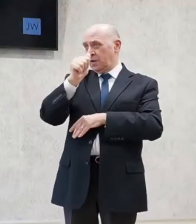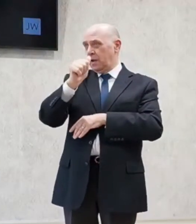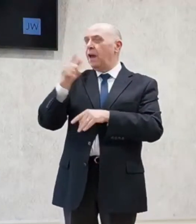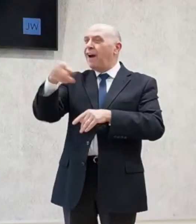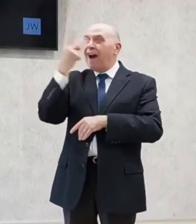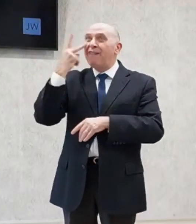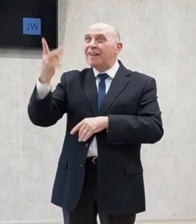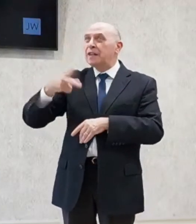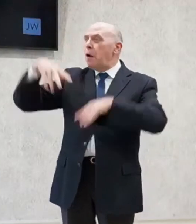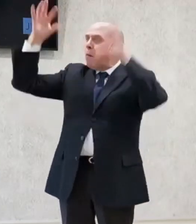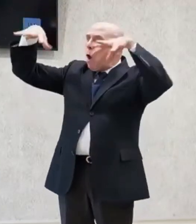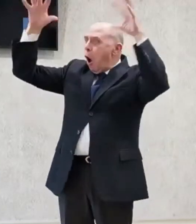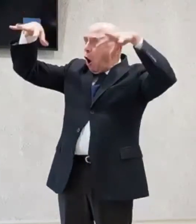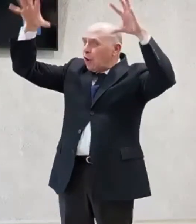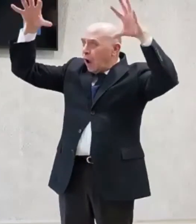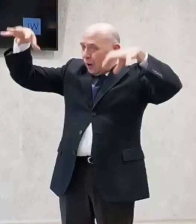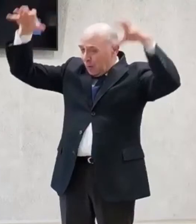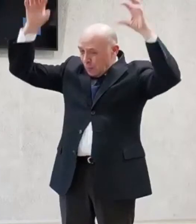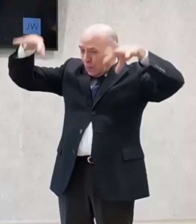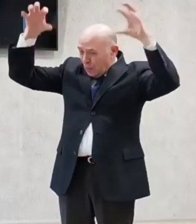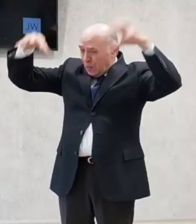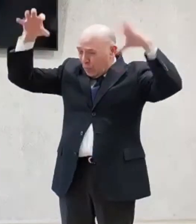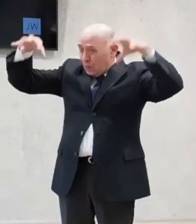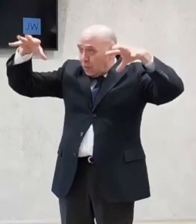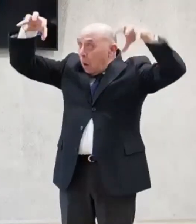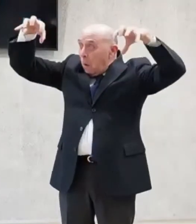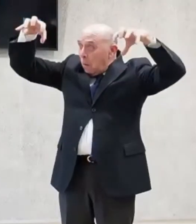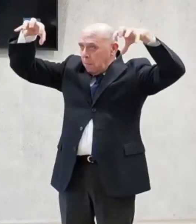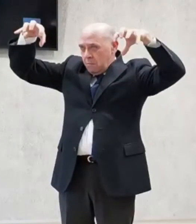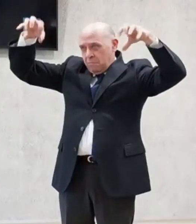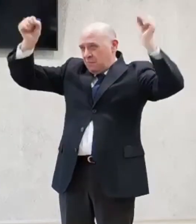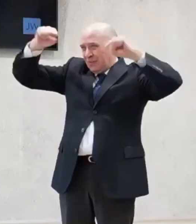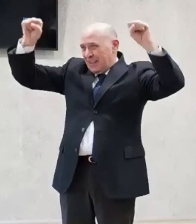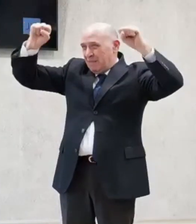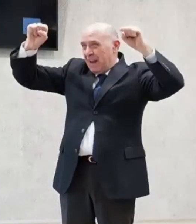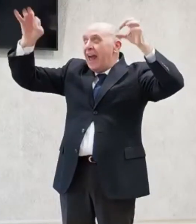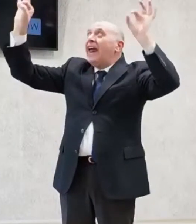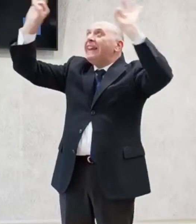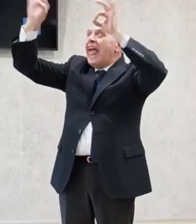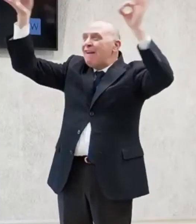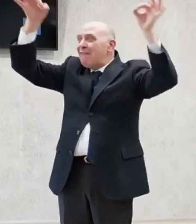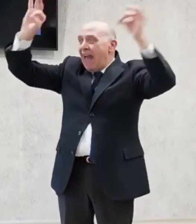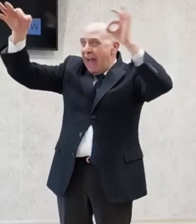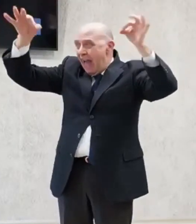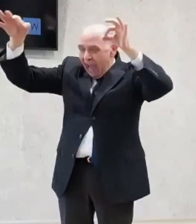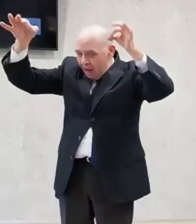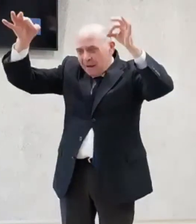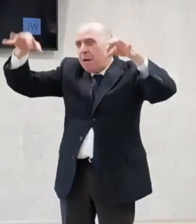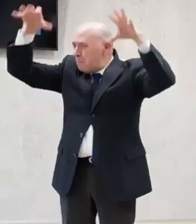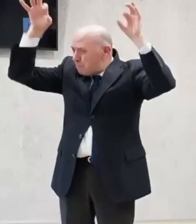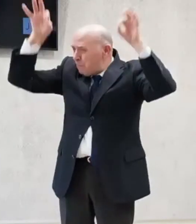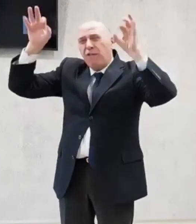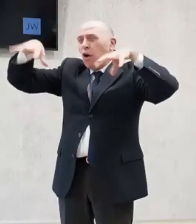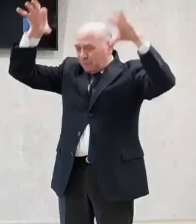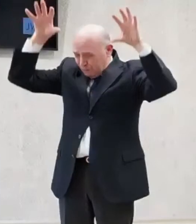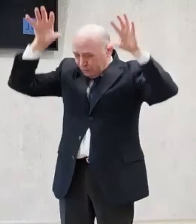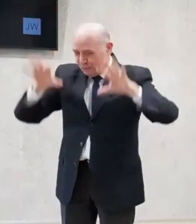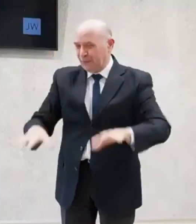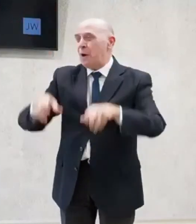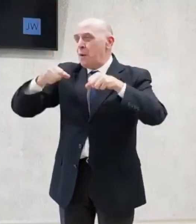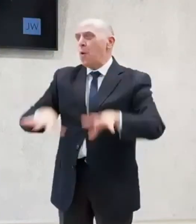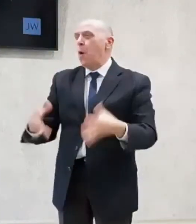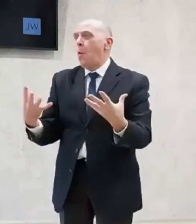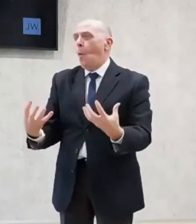cadono dal cielo e non vi tornano prima di aver bagnato la terra fecondandola e facendola produrre in modo che